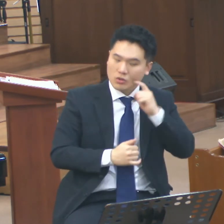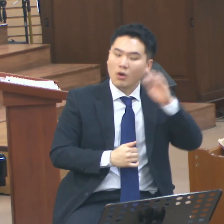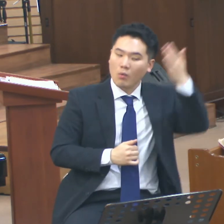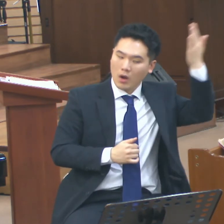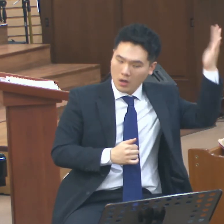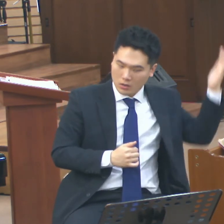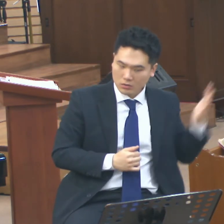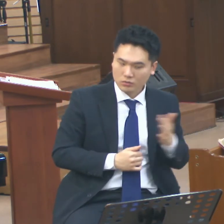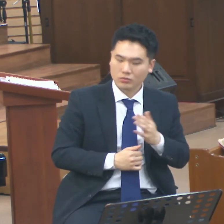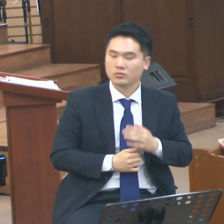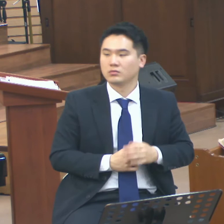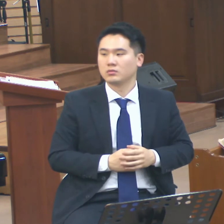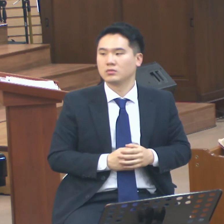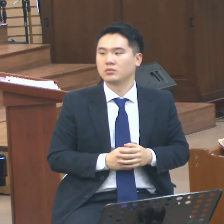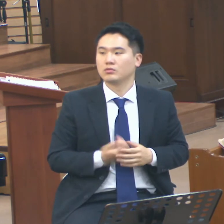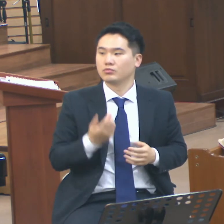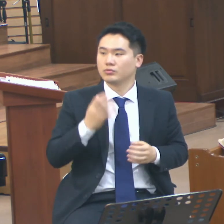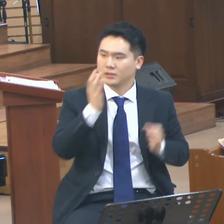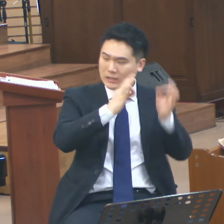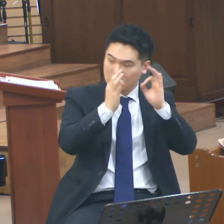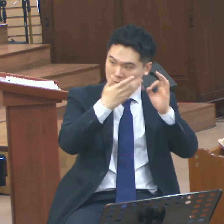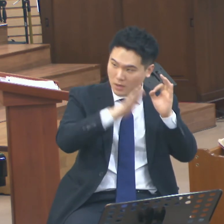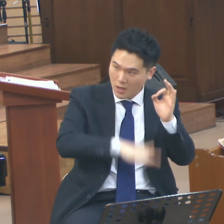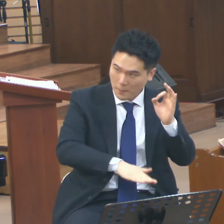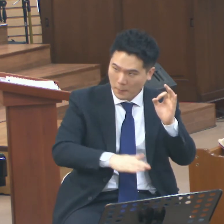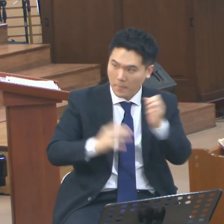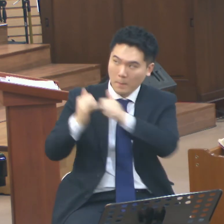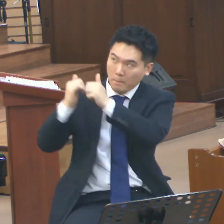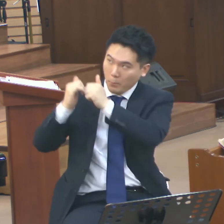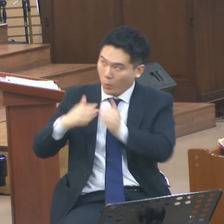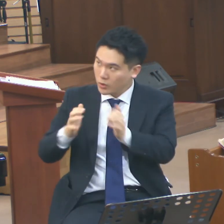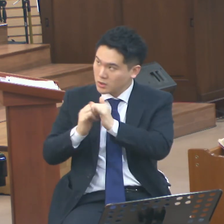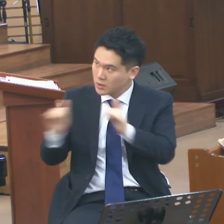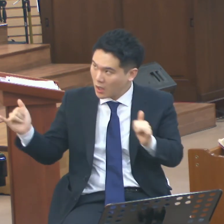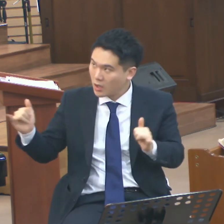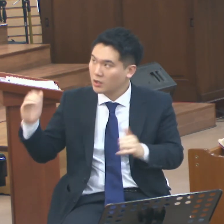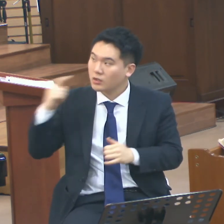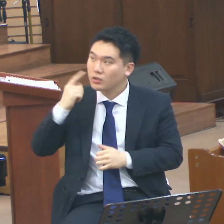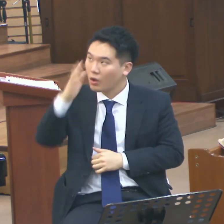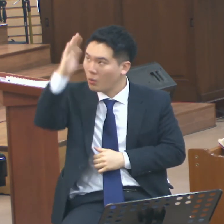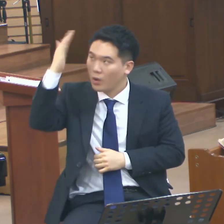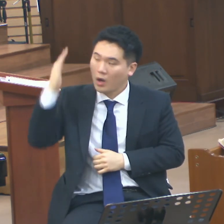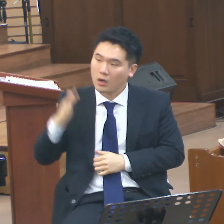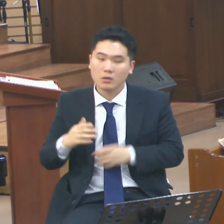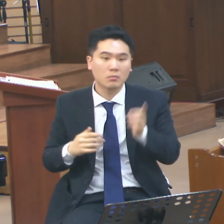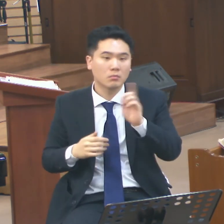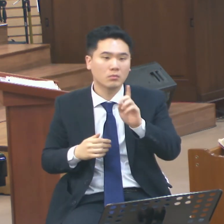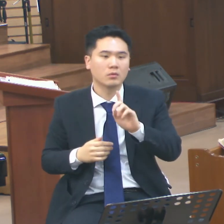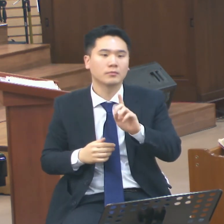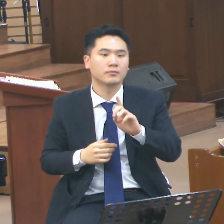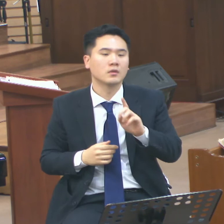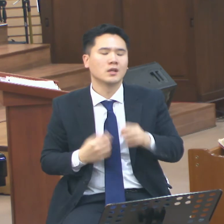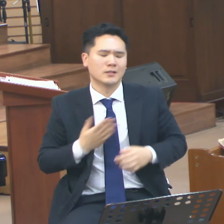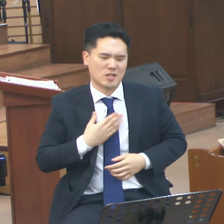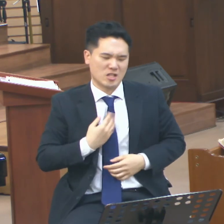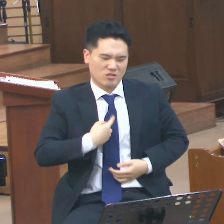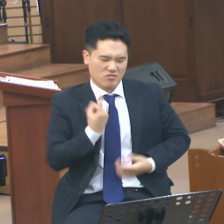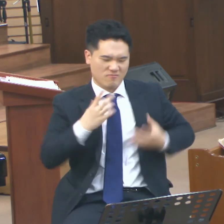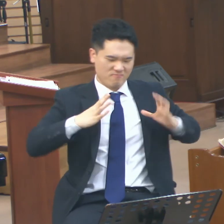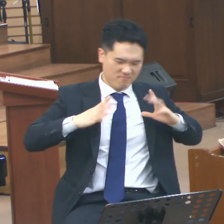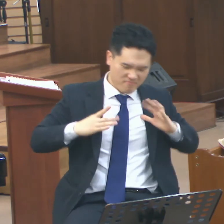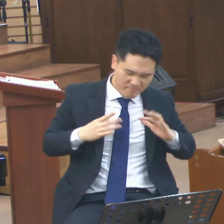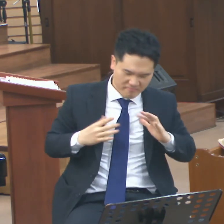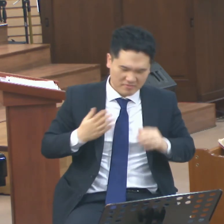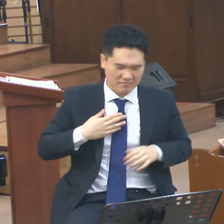불의가 없느니라. 자, 스스로 말하는 사람은요, 자기 얘기만 해요. 자기 얘기, 자기 잘난 얘기, 자기